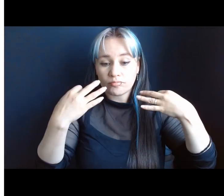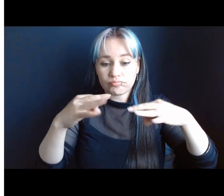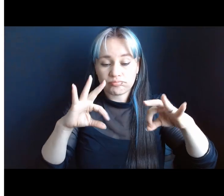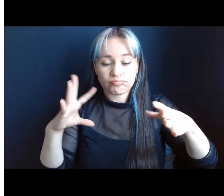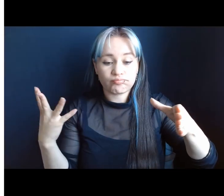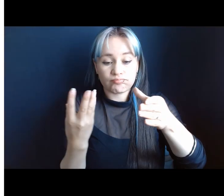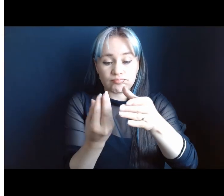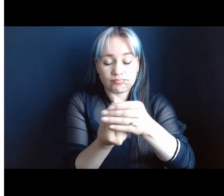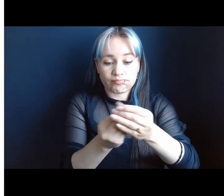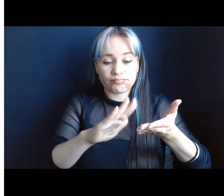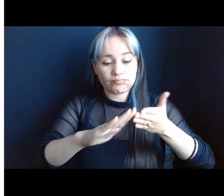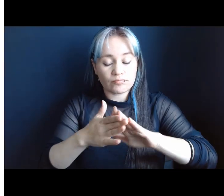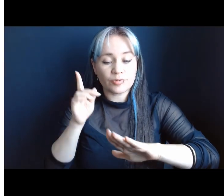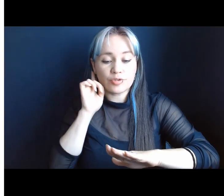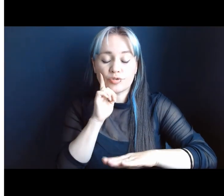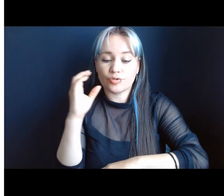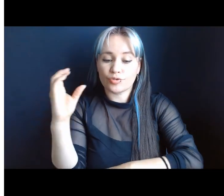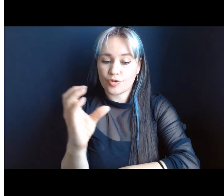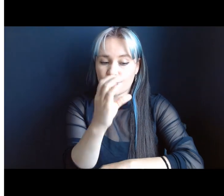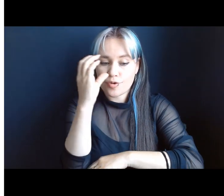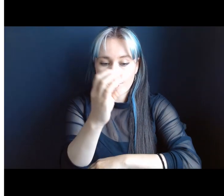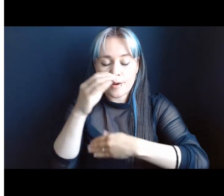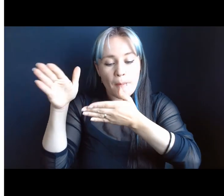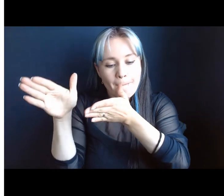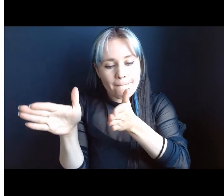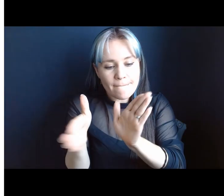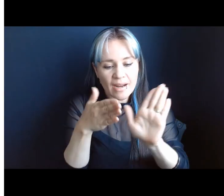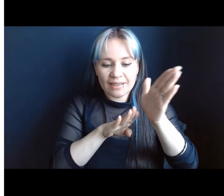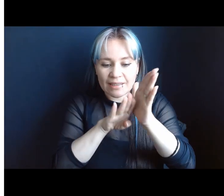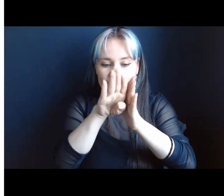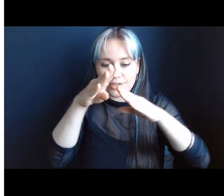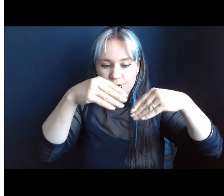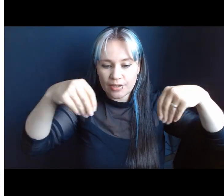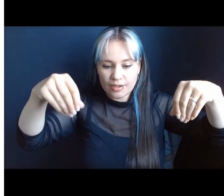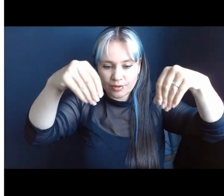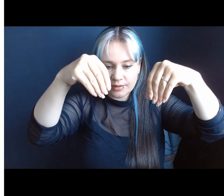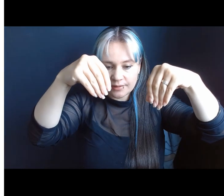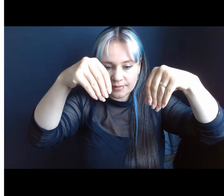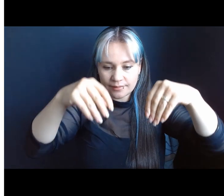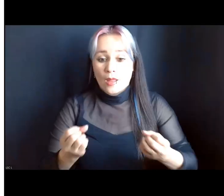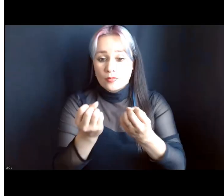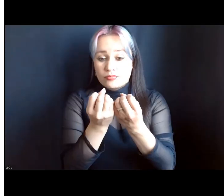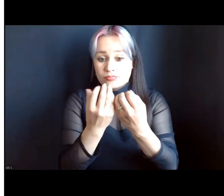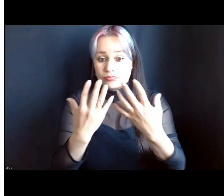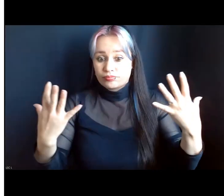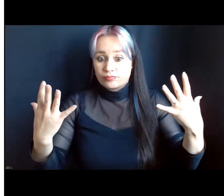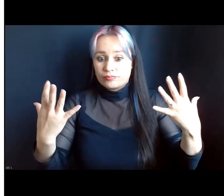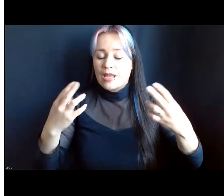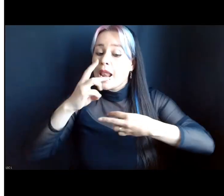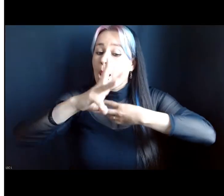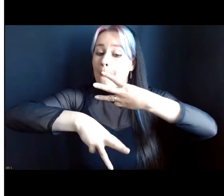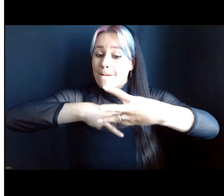guía simplificada para la inclusión de la población sorda de Colombia en los planes de desarrollo